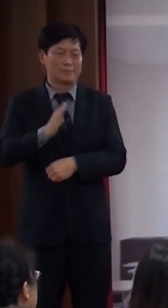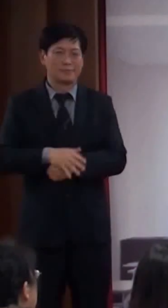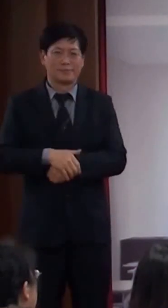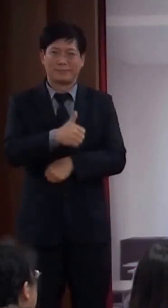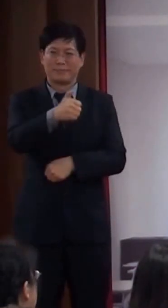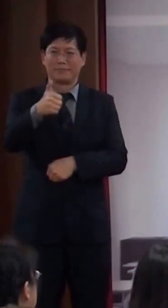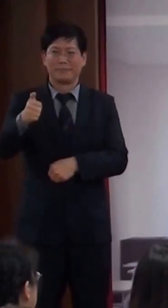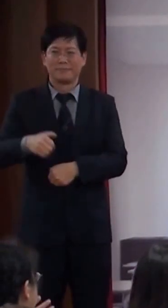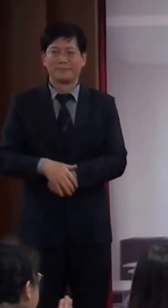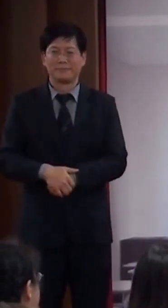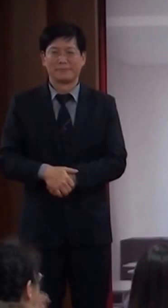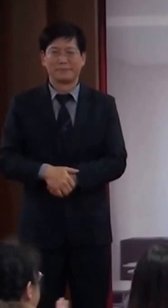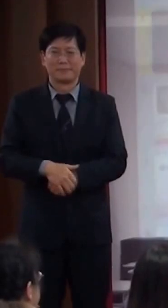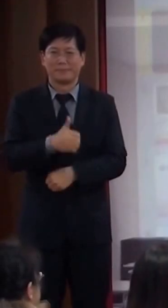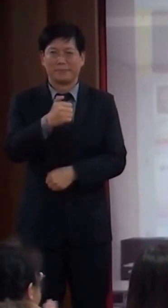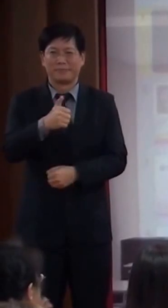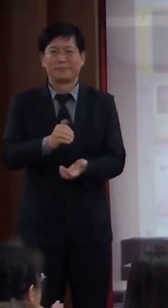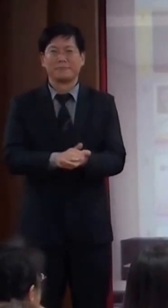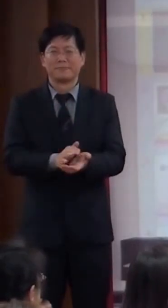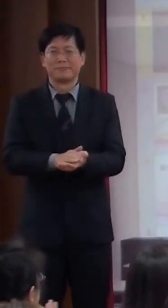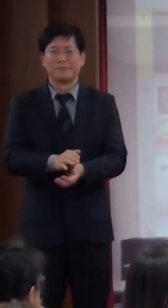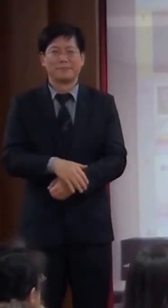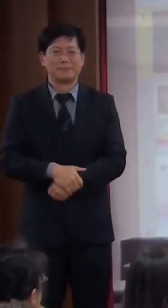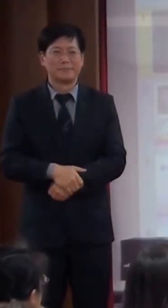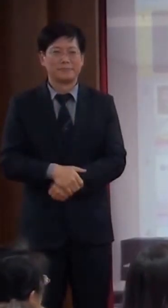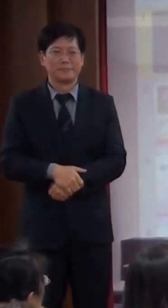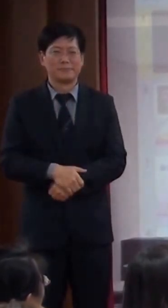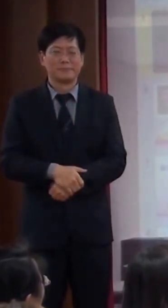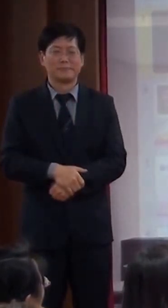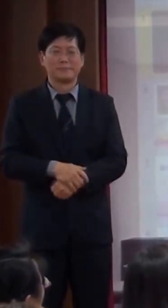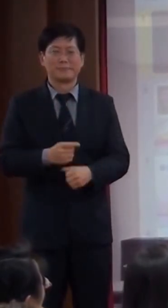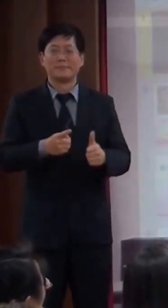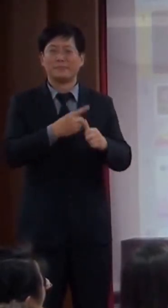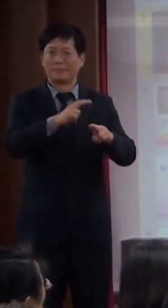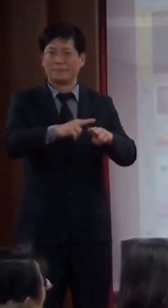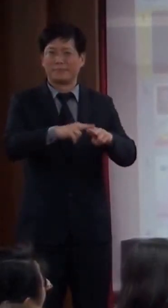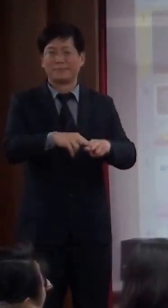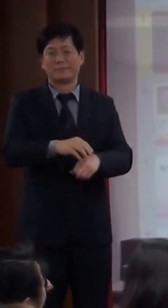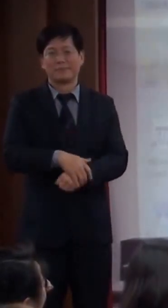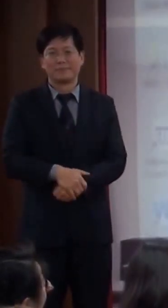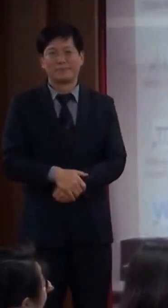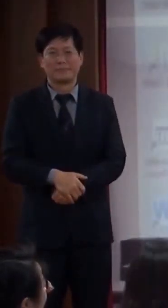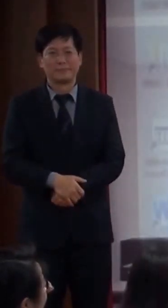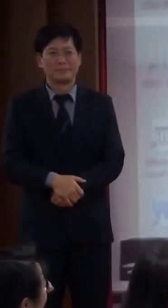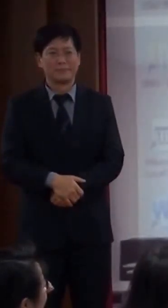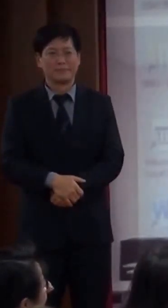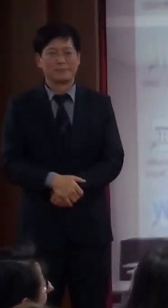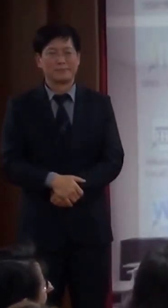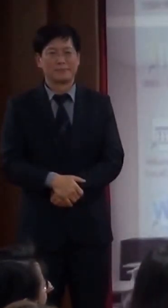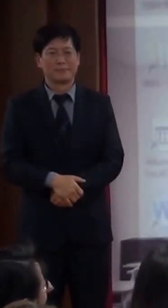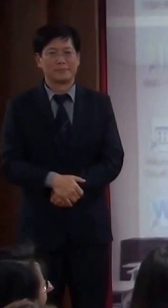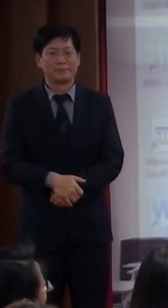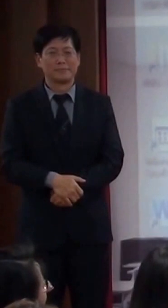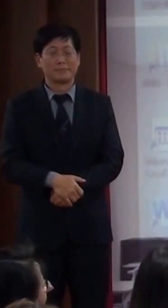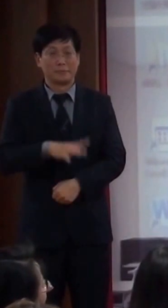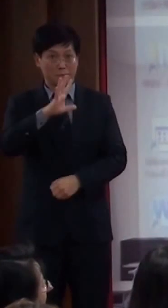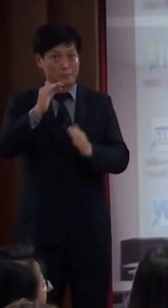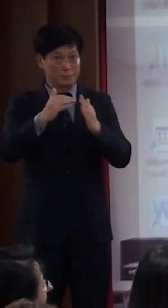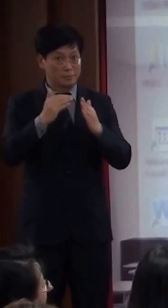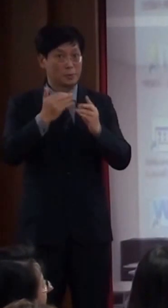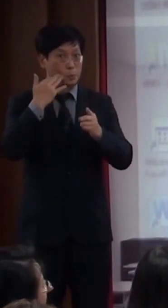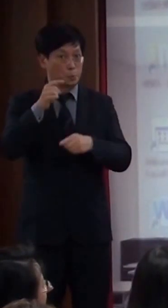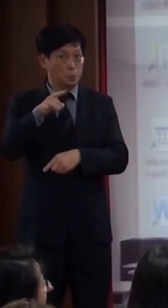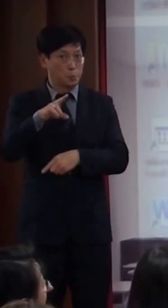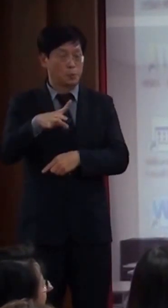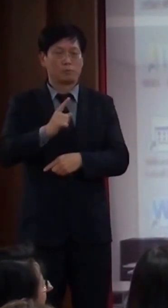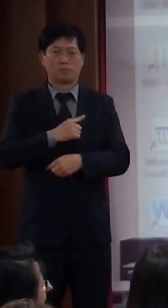如意，谢谢大家。 谢谢局长，请局长先回座休息，谢谢。好的，有房子的朋友